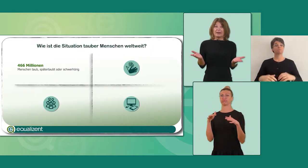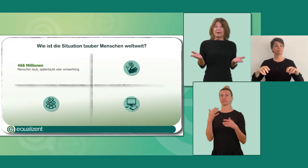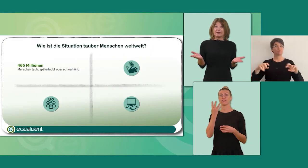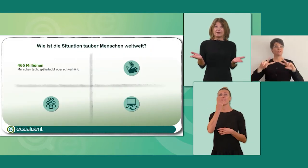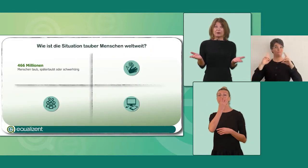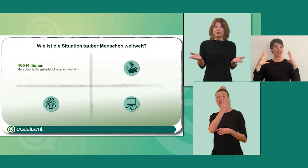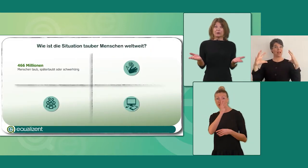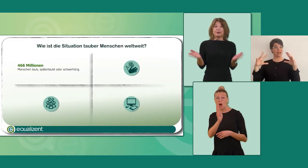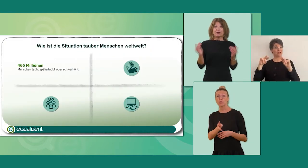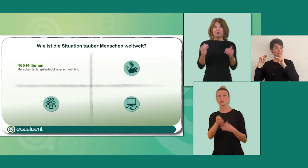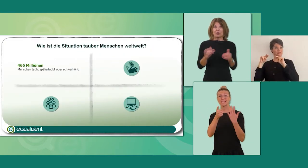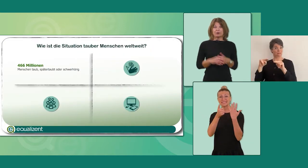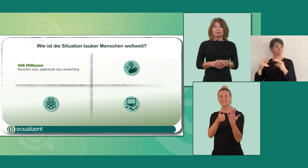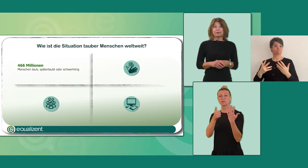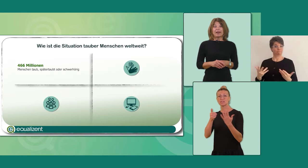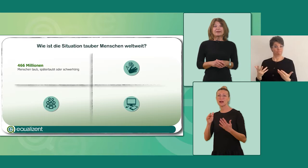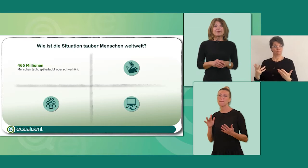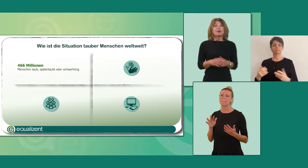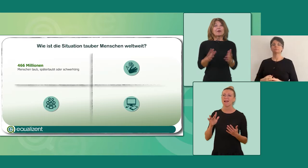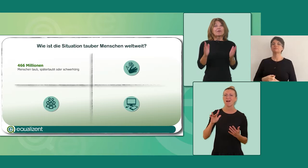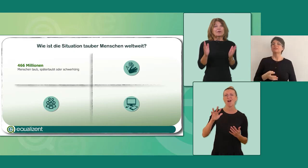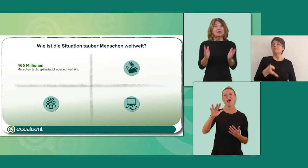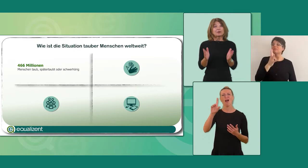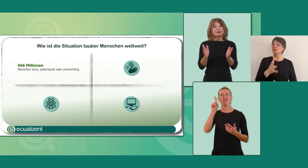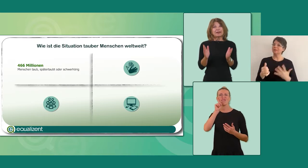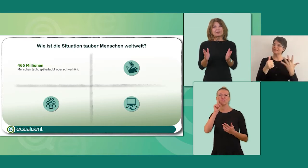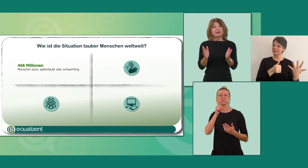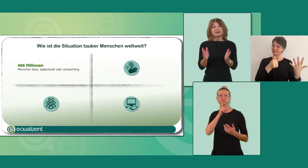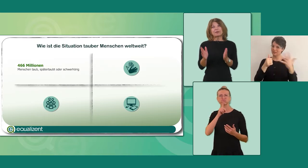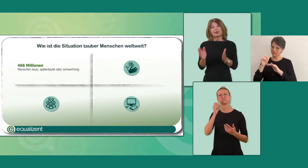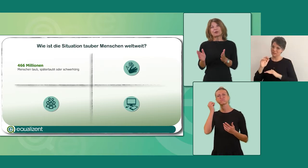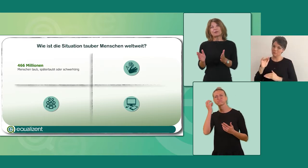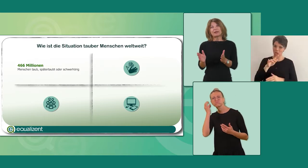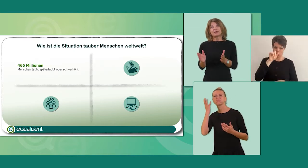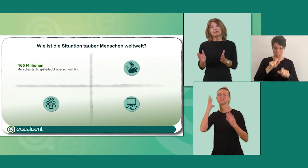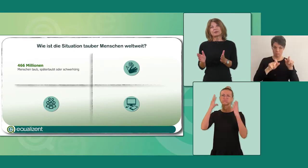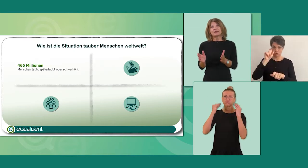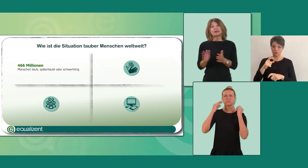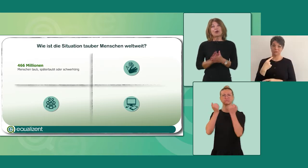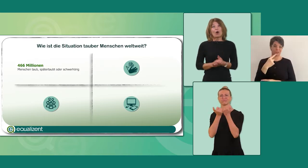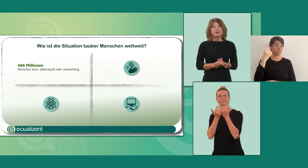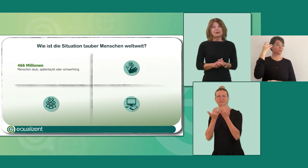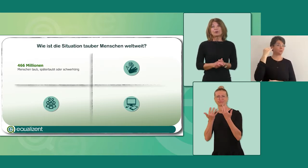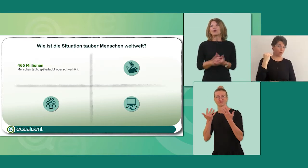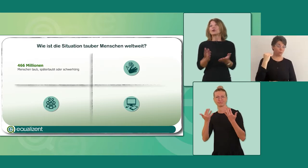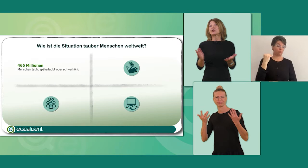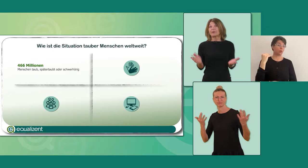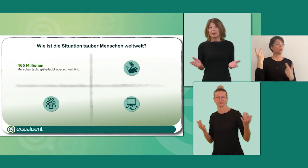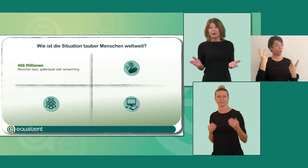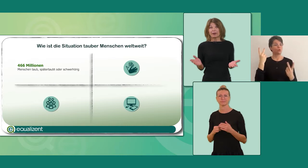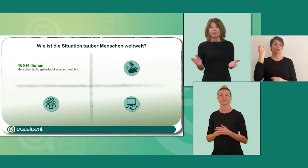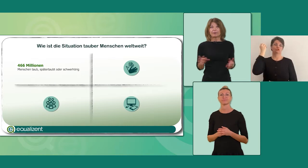Die weltweite Situation sieht so aus. Es gibt 466 Millionen Menschen, die taub sind